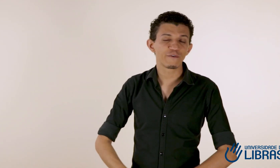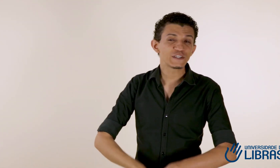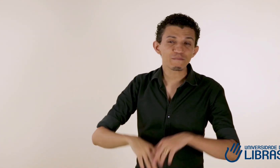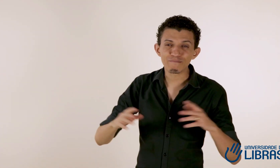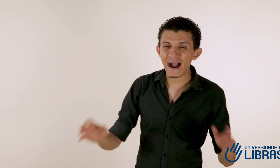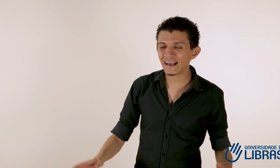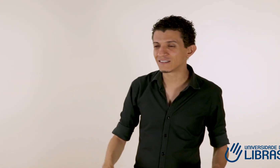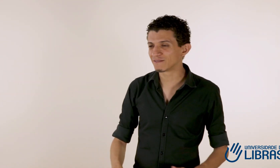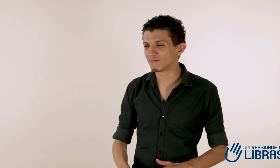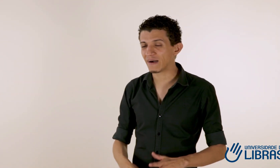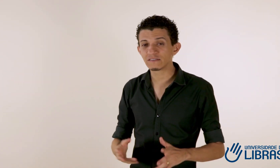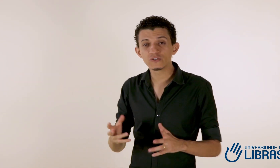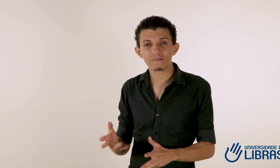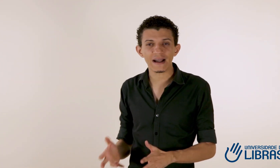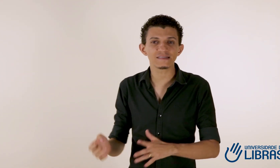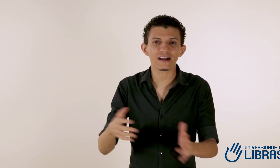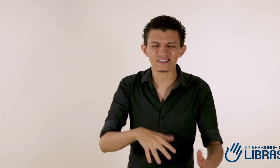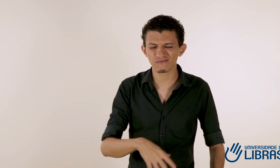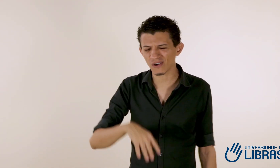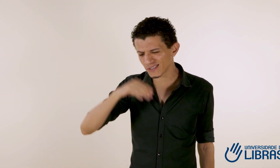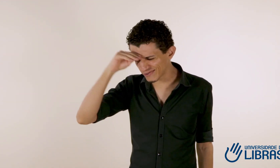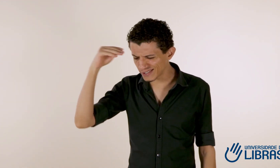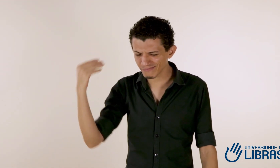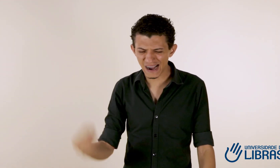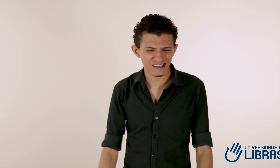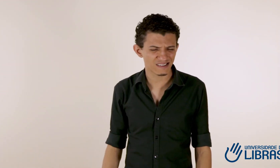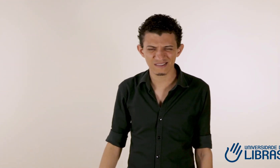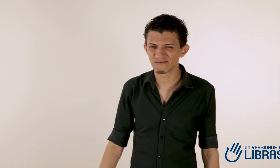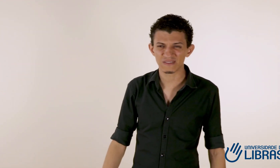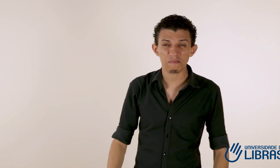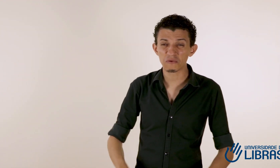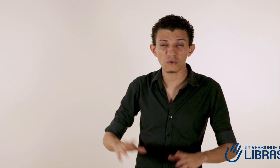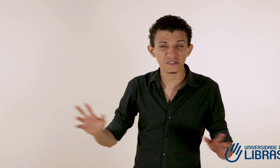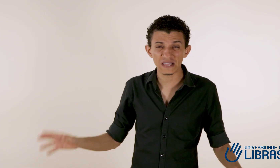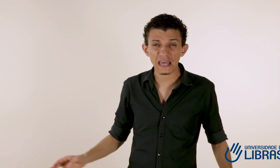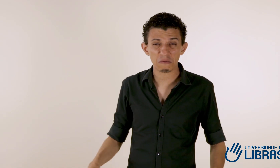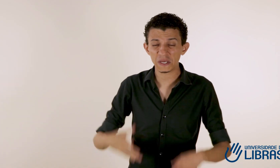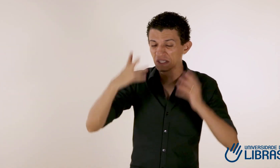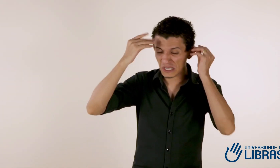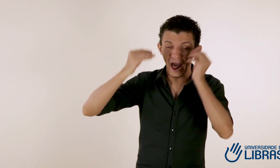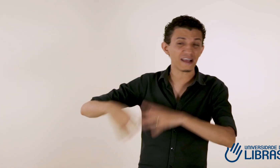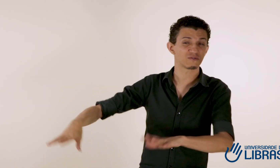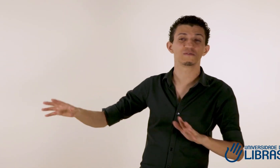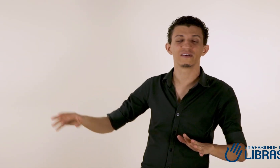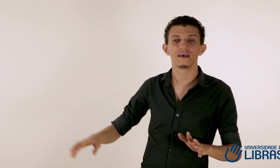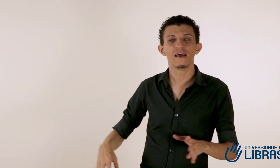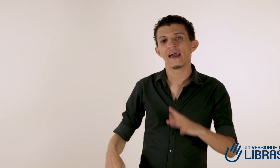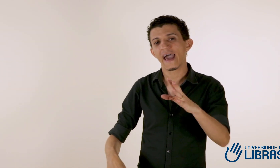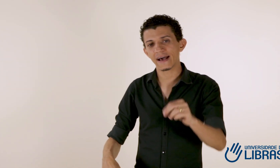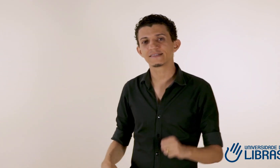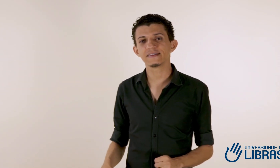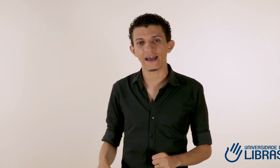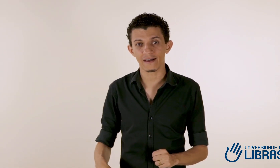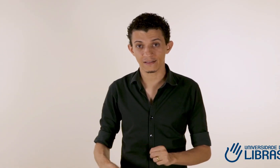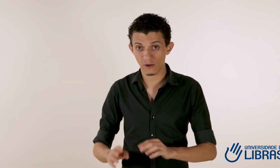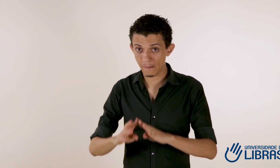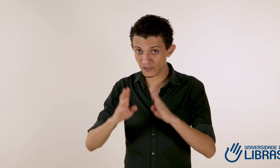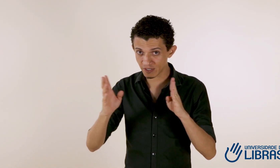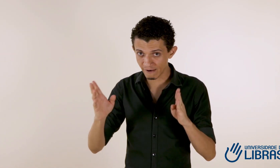foi demais, mas um demais negativo. Nossa, foi demais, sabe? Não gostei, eu queria tirar isso de mim. É essa a ideia. Então, repetindo a